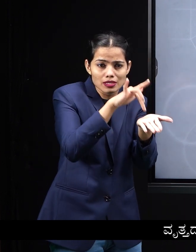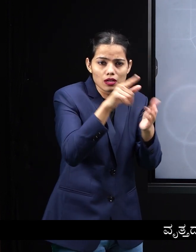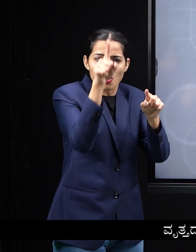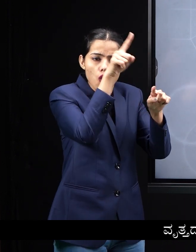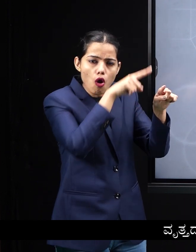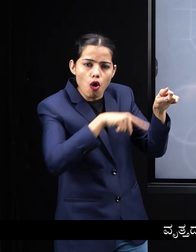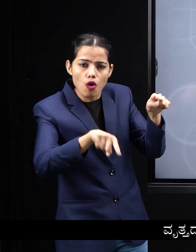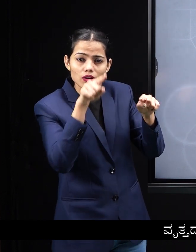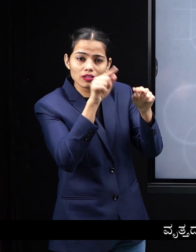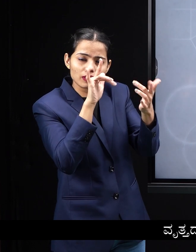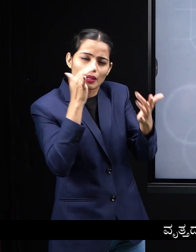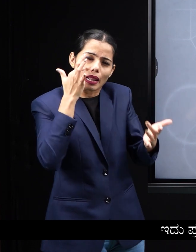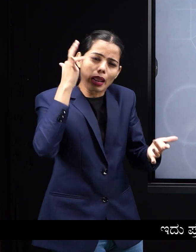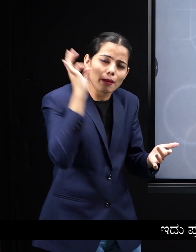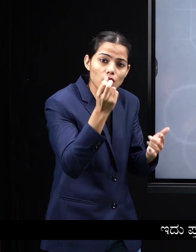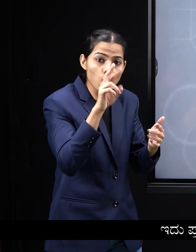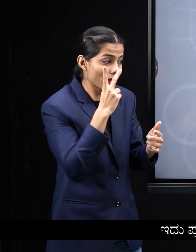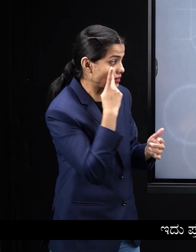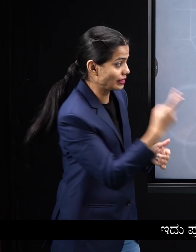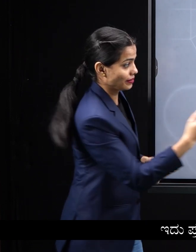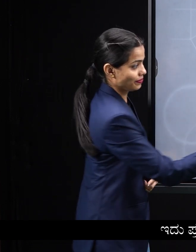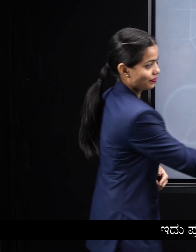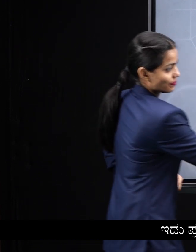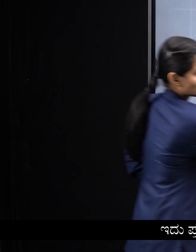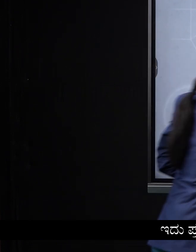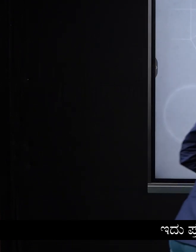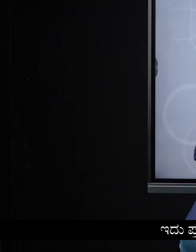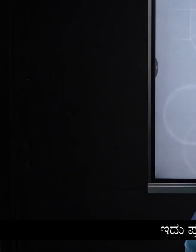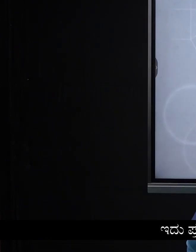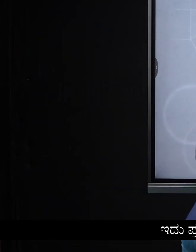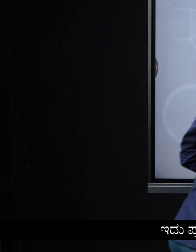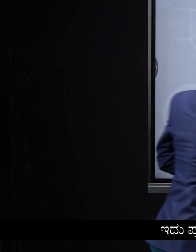ಎರಡು ತ್ರಿಜ್ಯಗಳು. ಇದು ಪ್ರಮುಖ ಅಥವಾ ಸಣ್ಣ ವಲಯವಾಗಿರಬಹುದು.